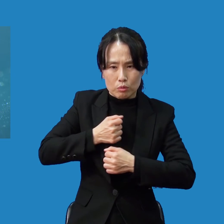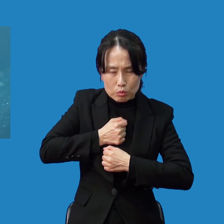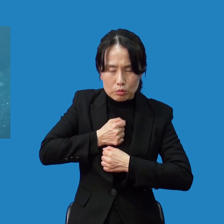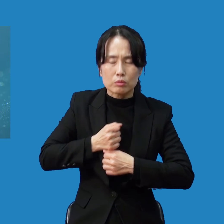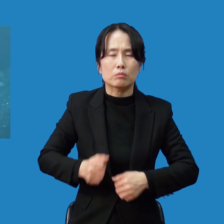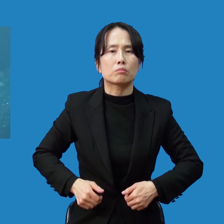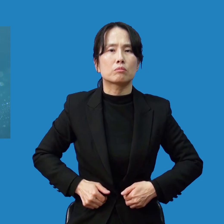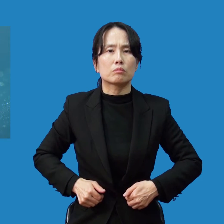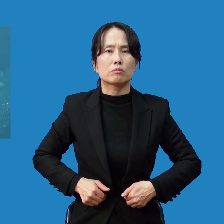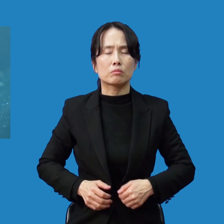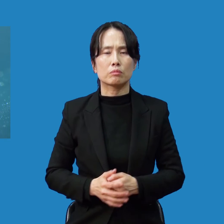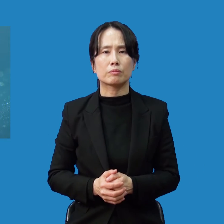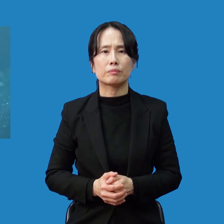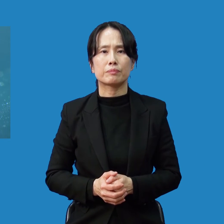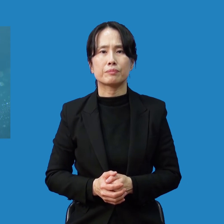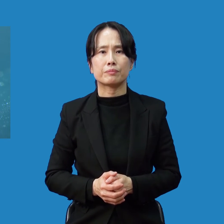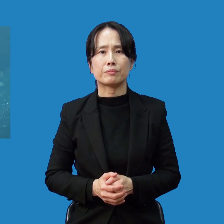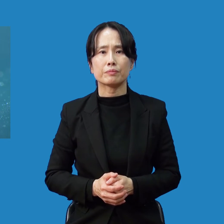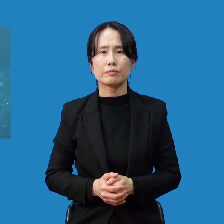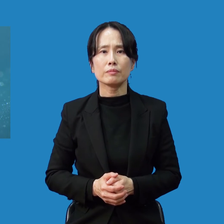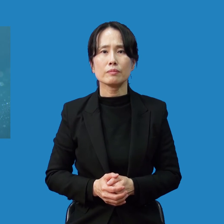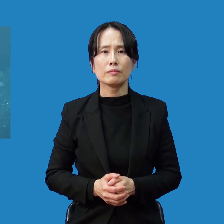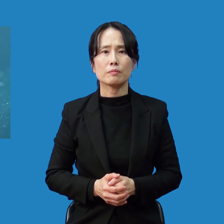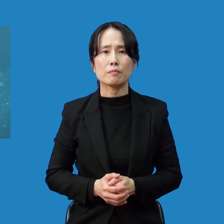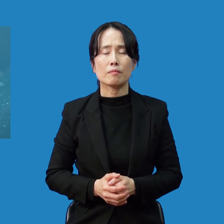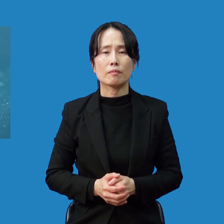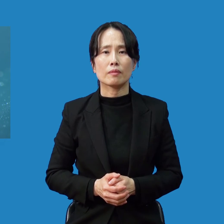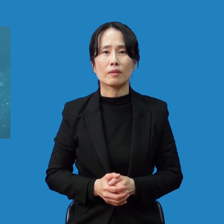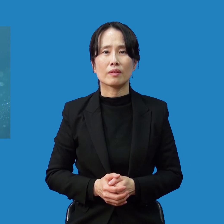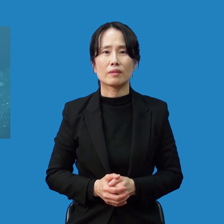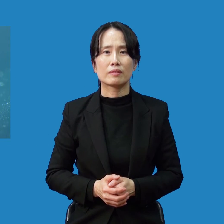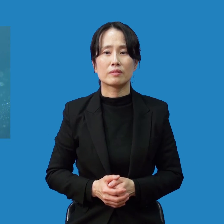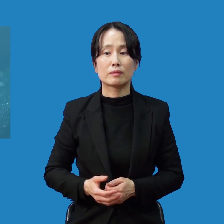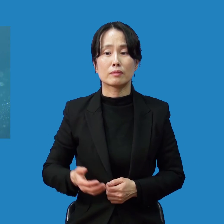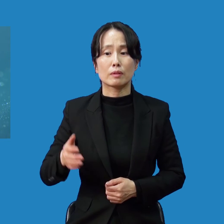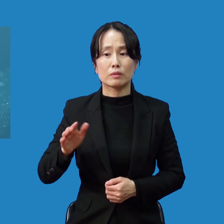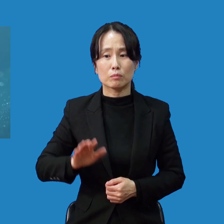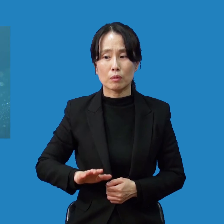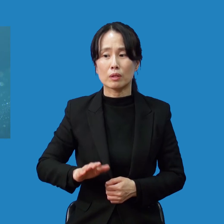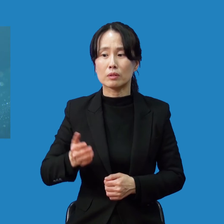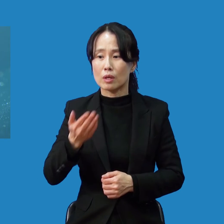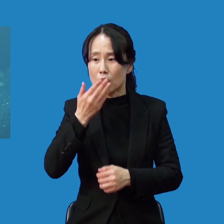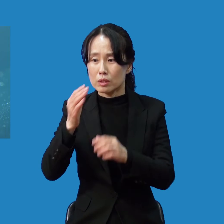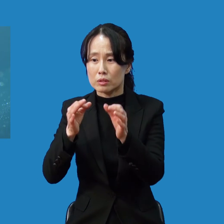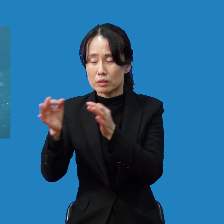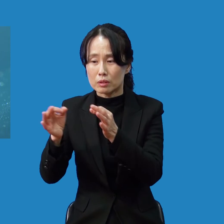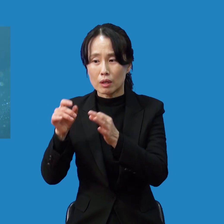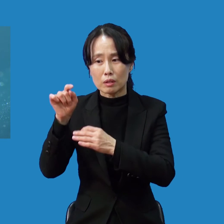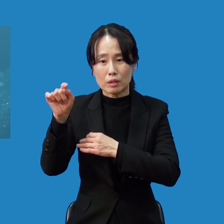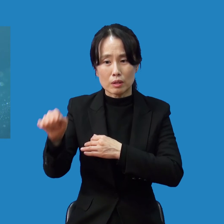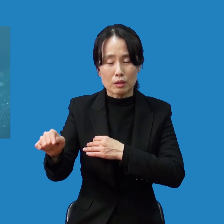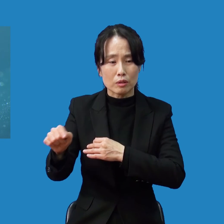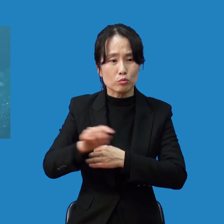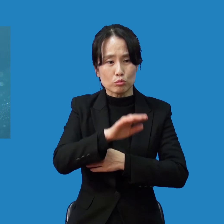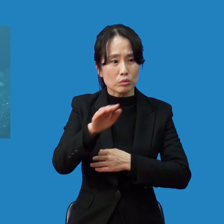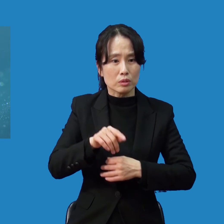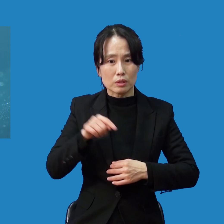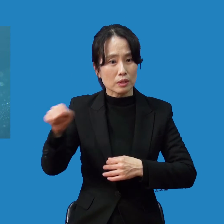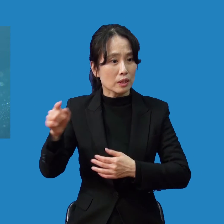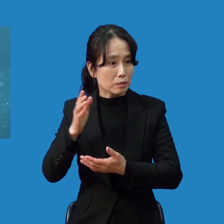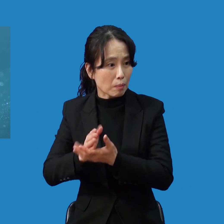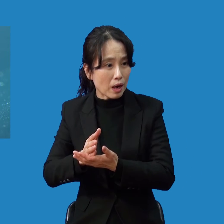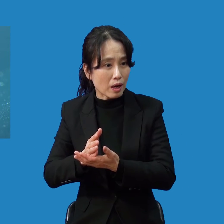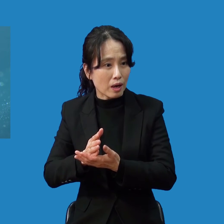그러나 우리가 이제 그 식당에 안 가면 식당 주인이 문 닫고 교회 올 건가? 전부? 꼭 그런 거는